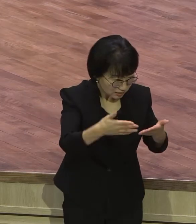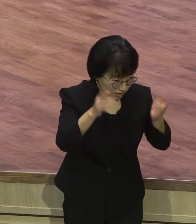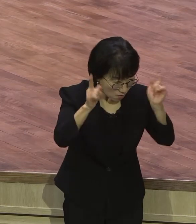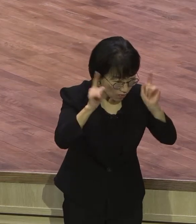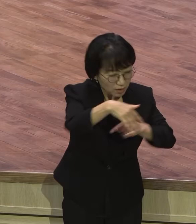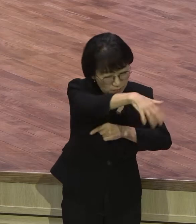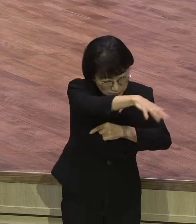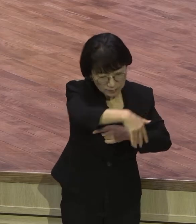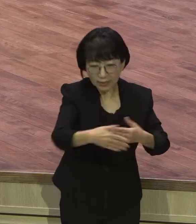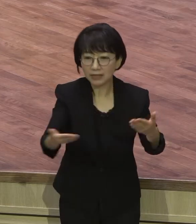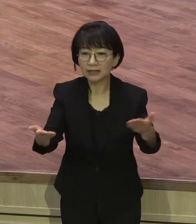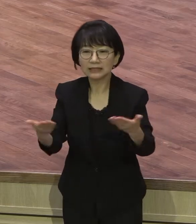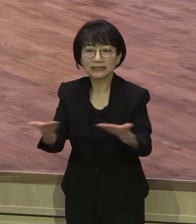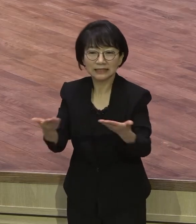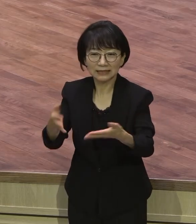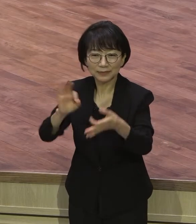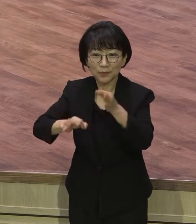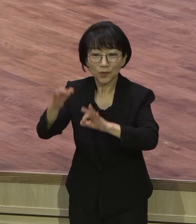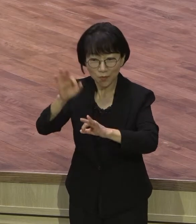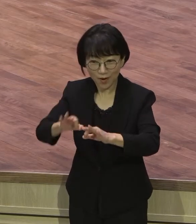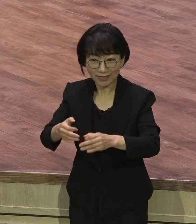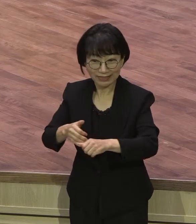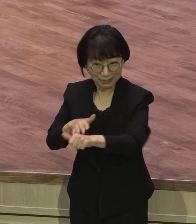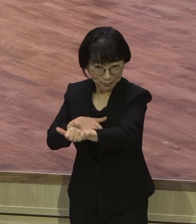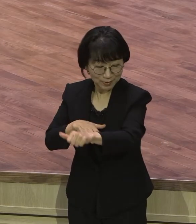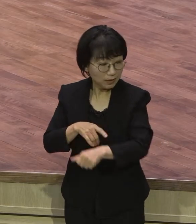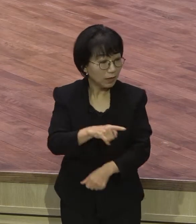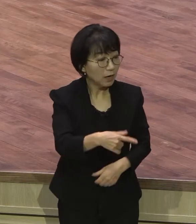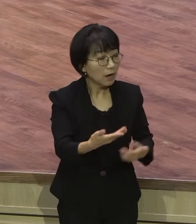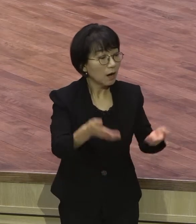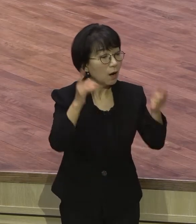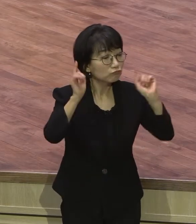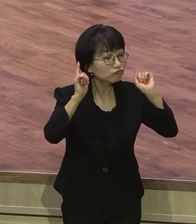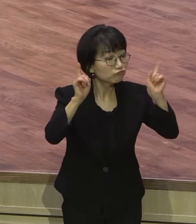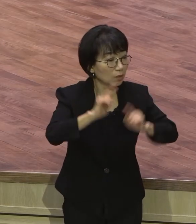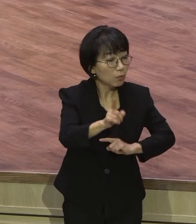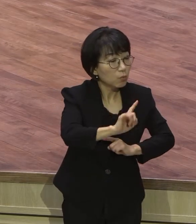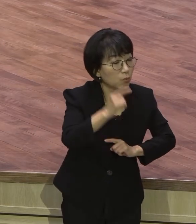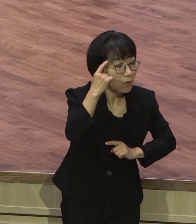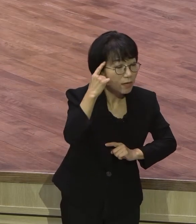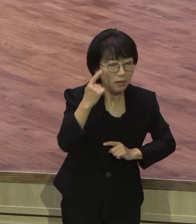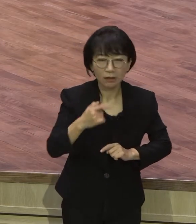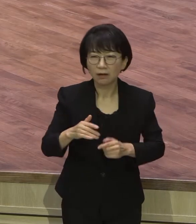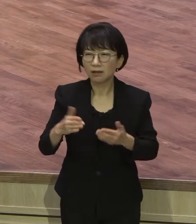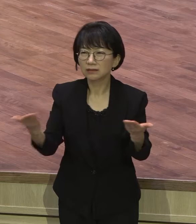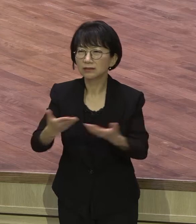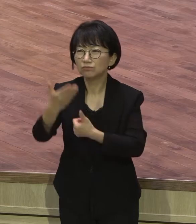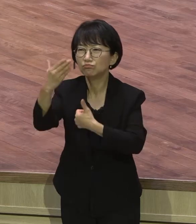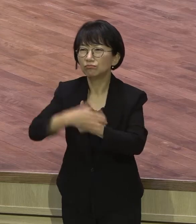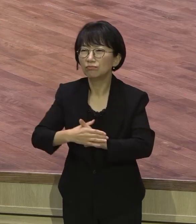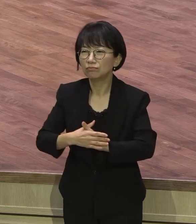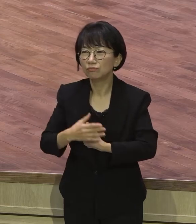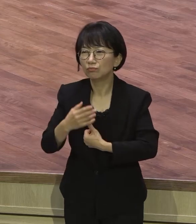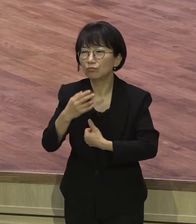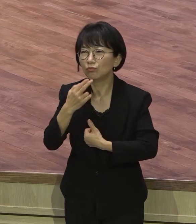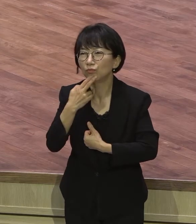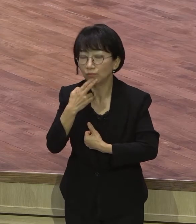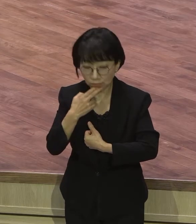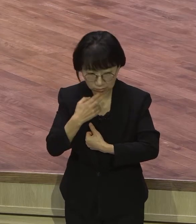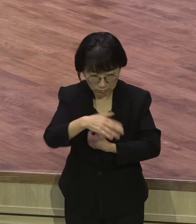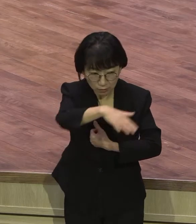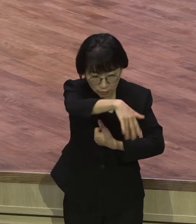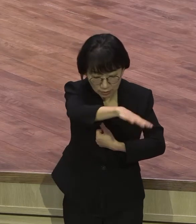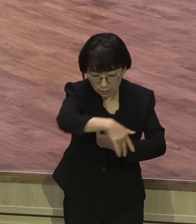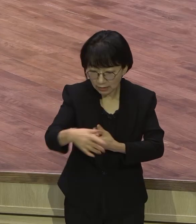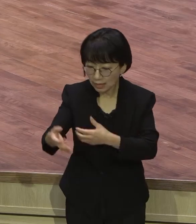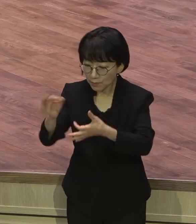있는 사람들에게 물었어요. 왜 놀고 있냐? 일 시켜준 사람이 없습니다. 들어가 저 가서 내 포도원에 가서